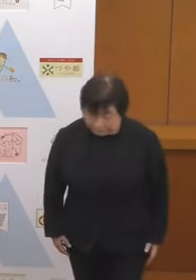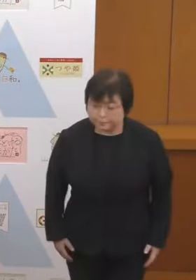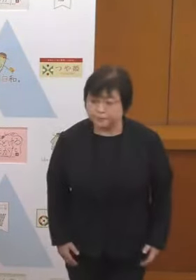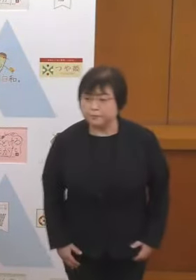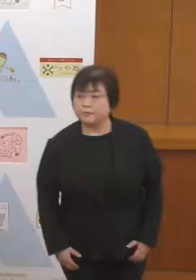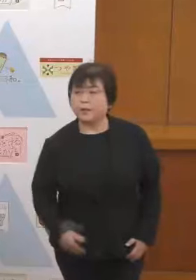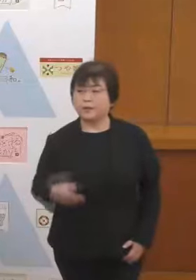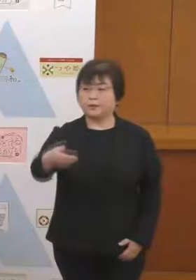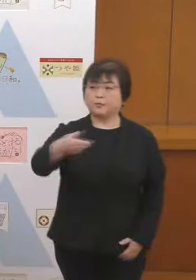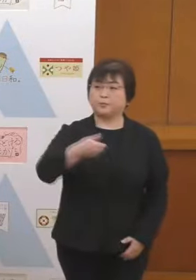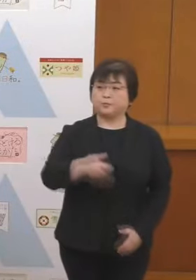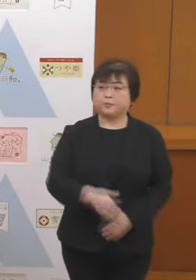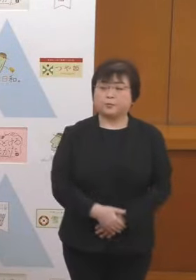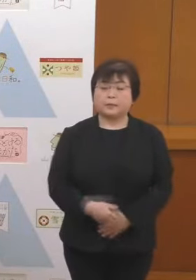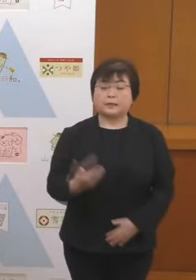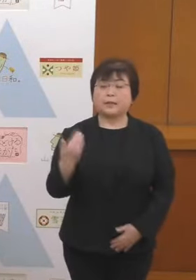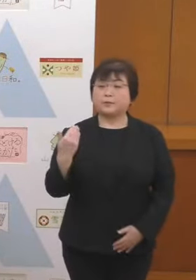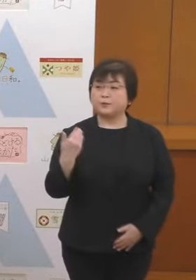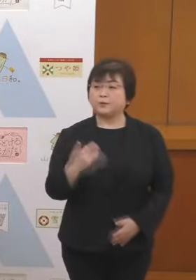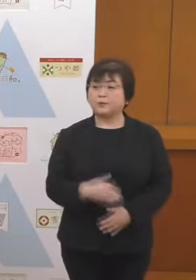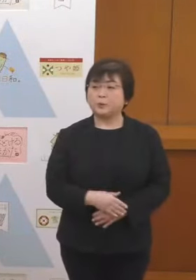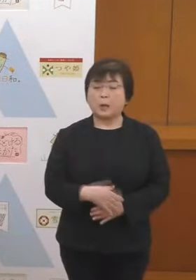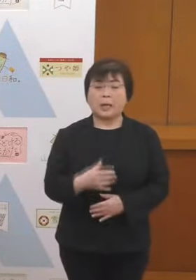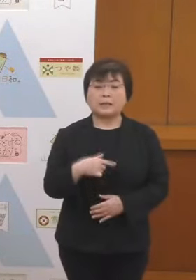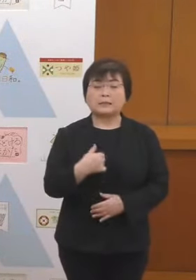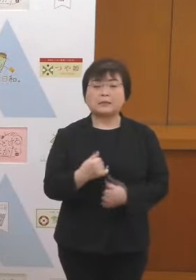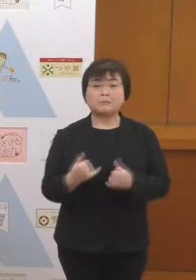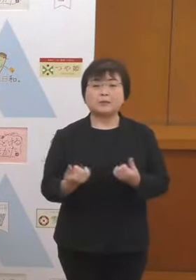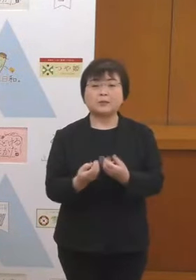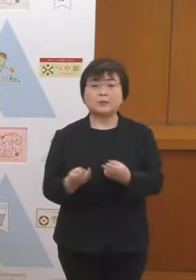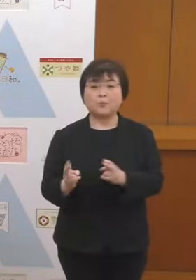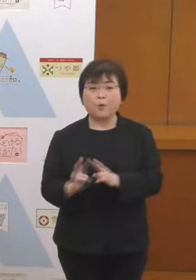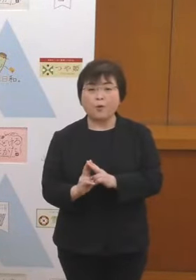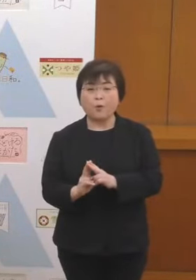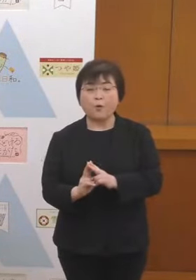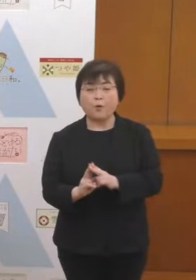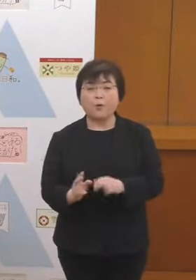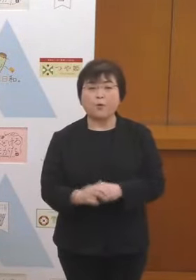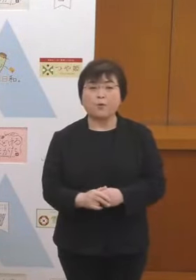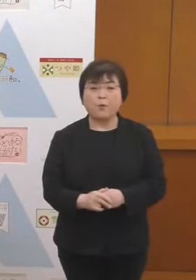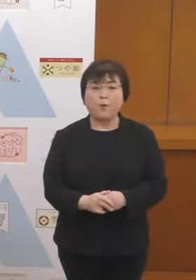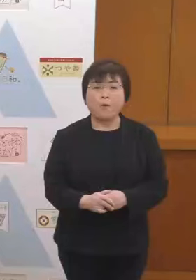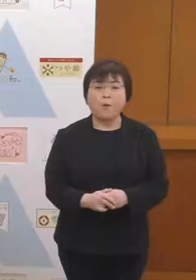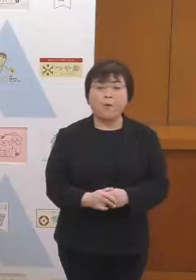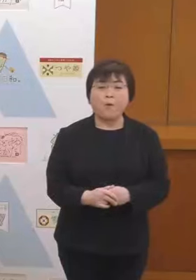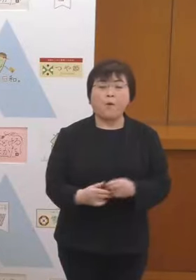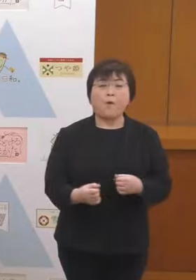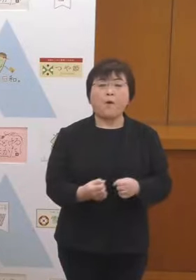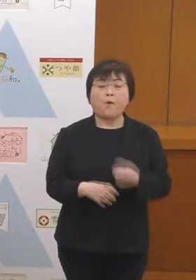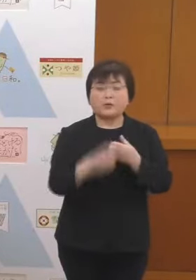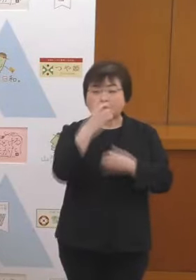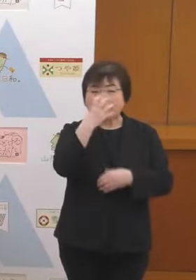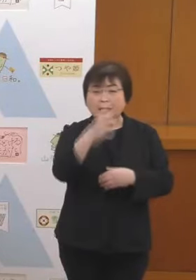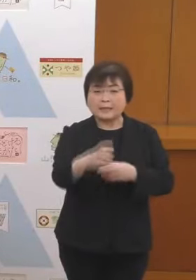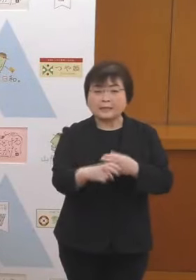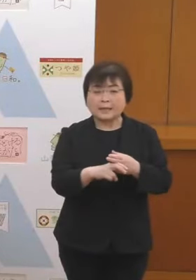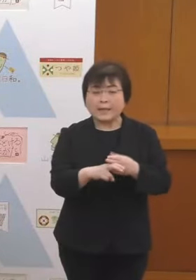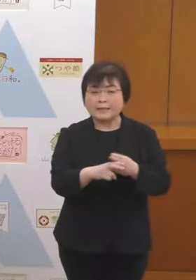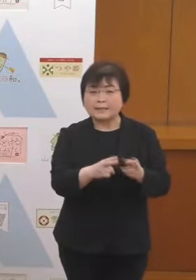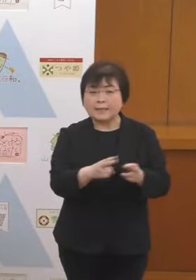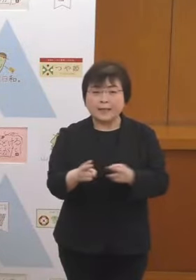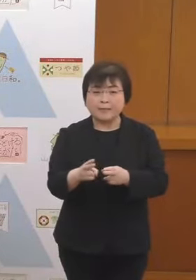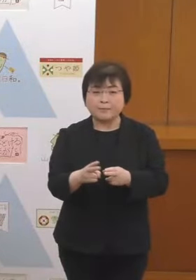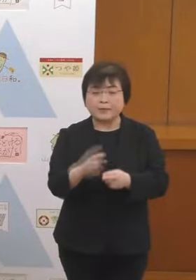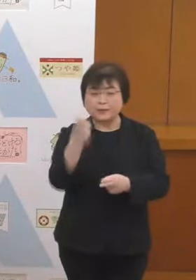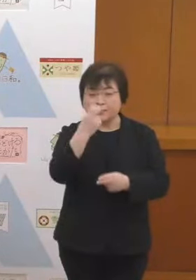えあ先日ですねえ自民党のあの整備新幹線鉄道調査会のプロジェクトチームにえ吉村